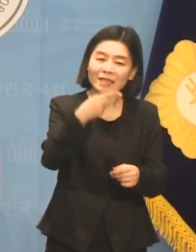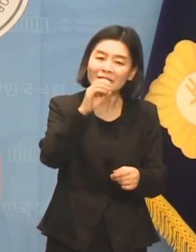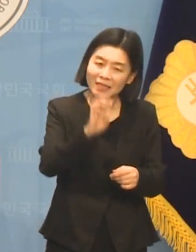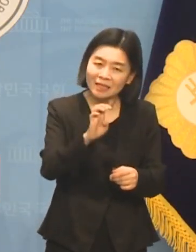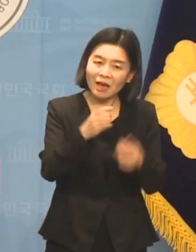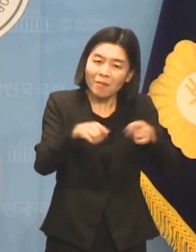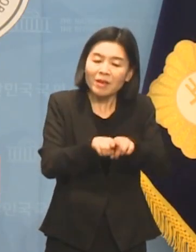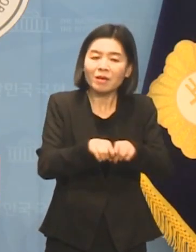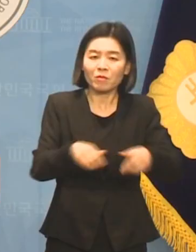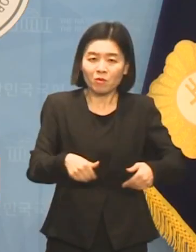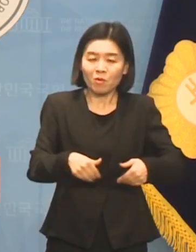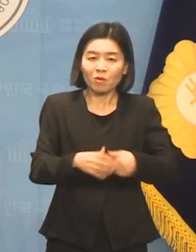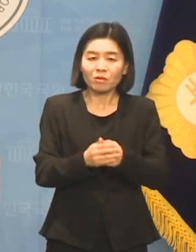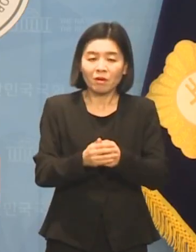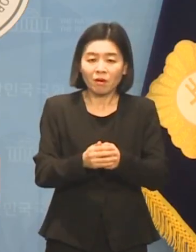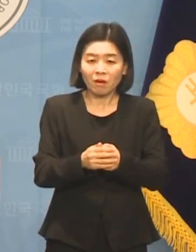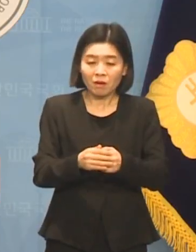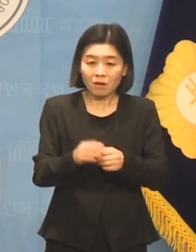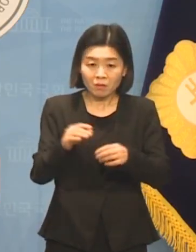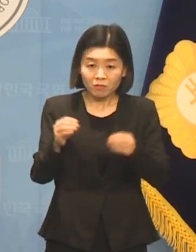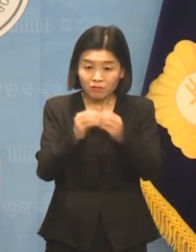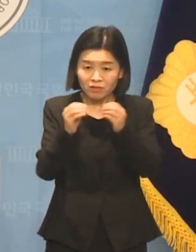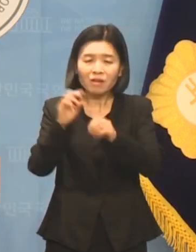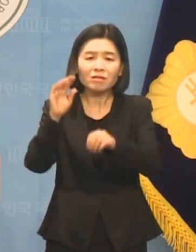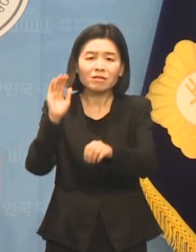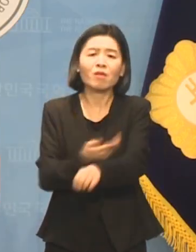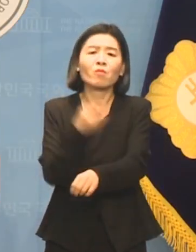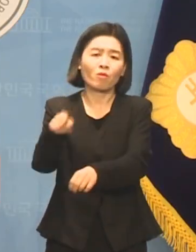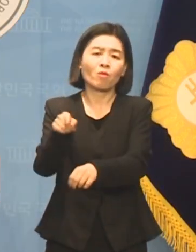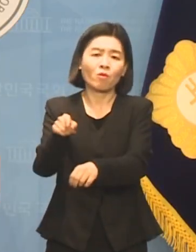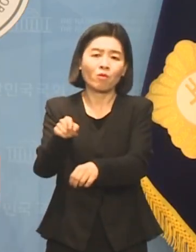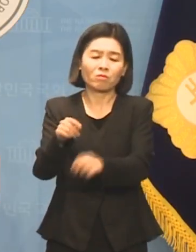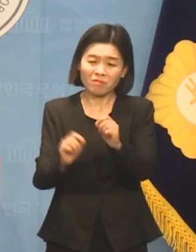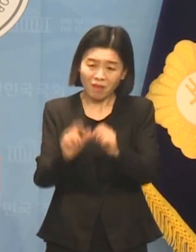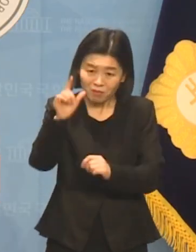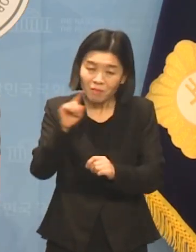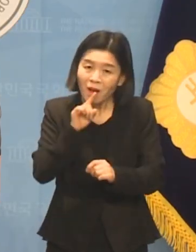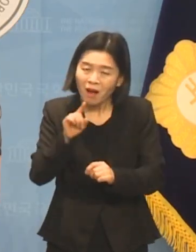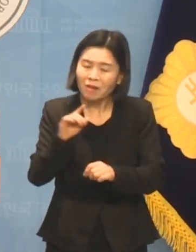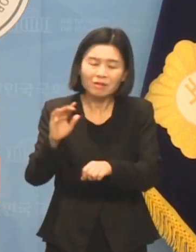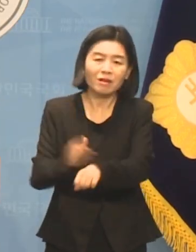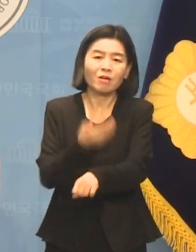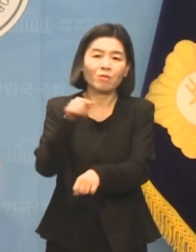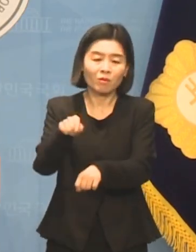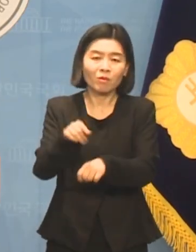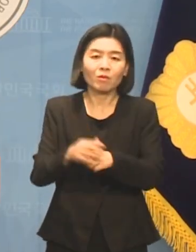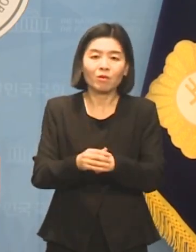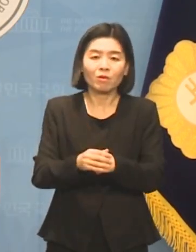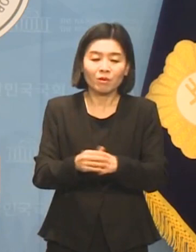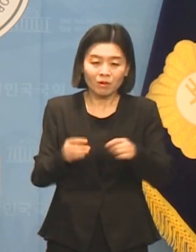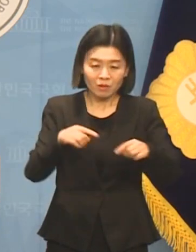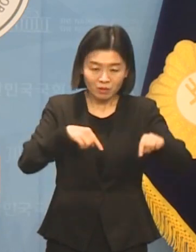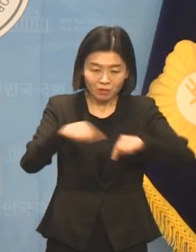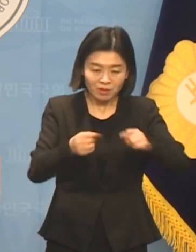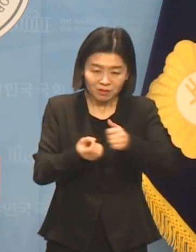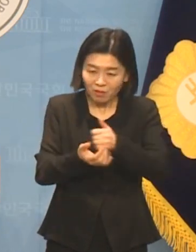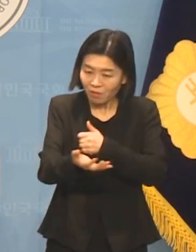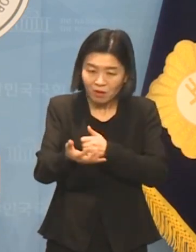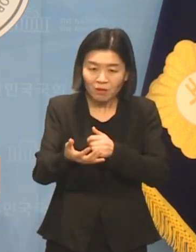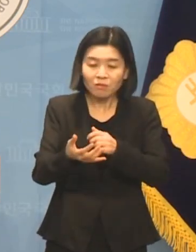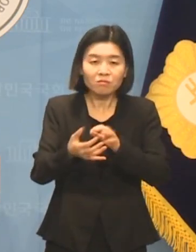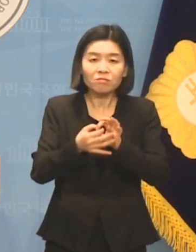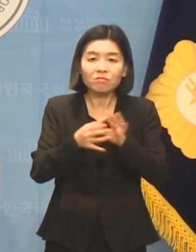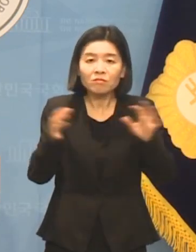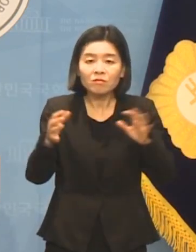대부분이라는 뜻으로 문장 자체도 틀린 문장입니다. 아무런 정치적 역량이 없이